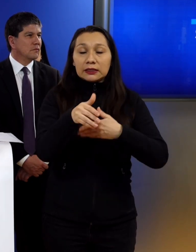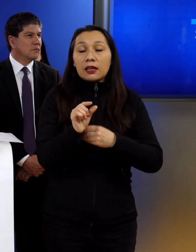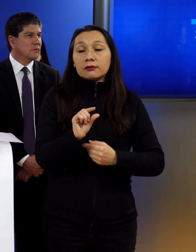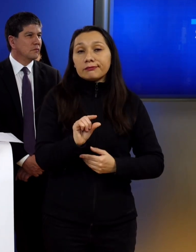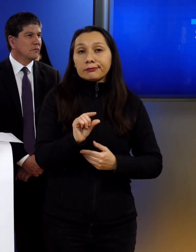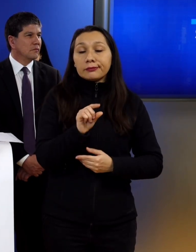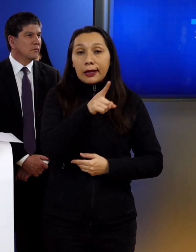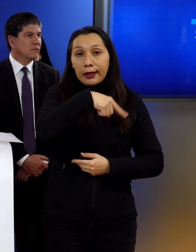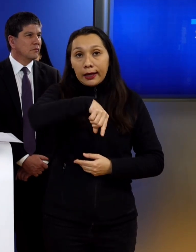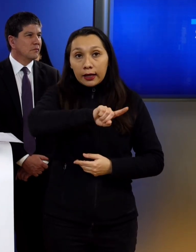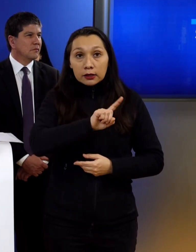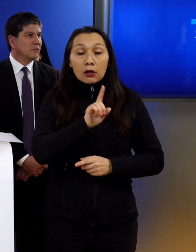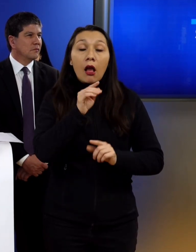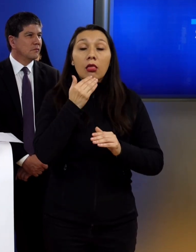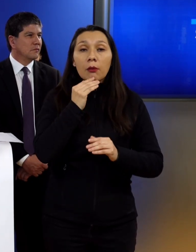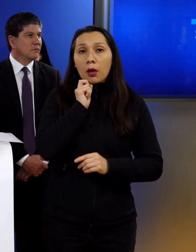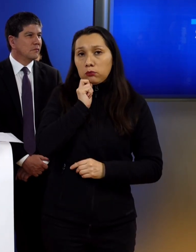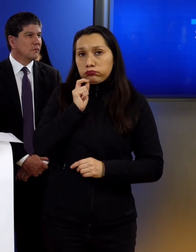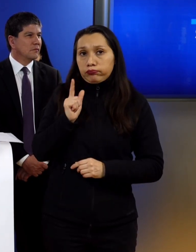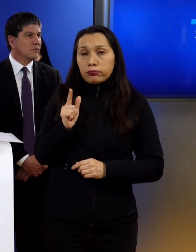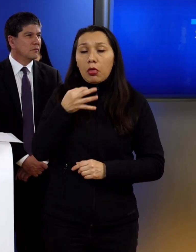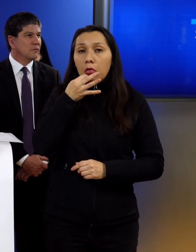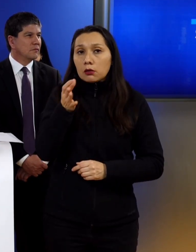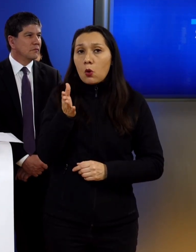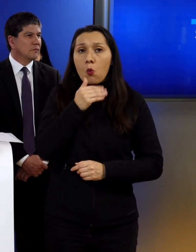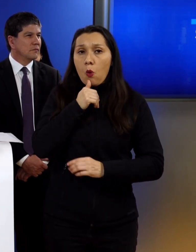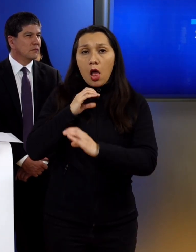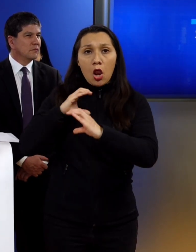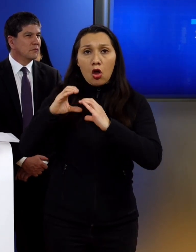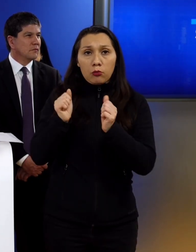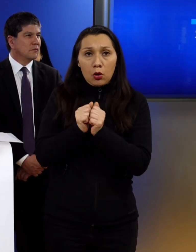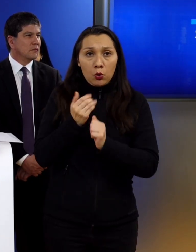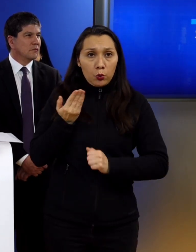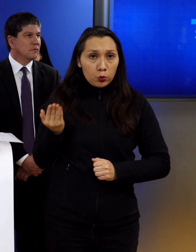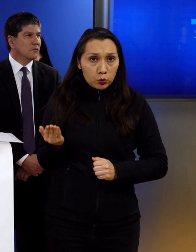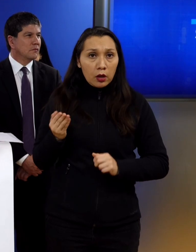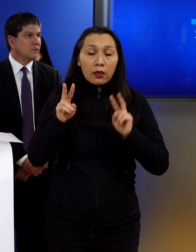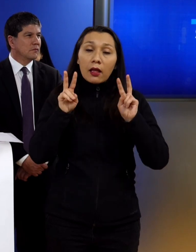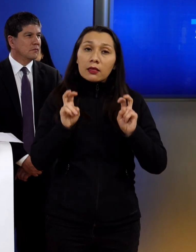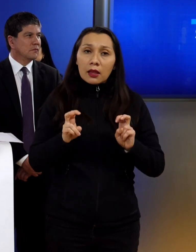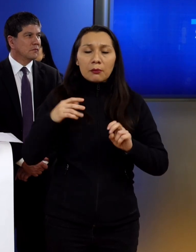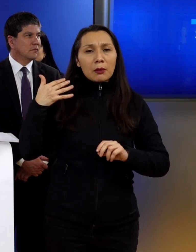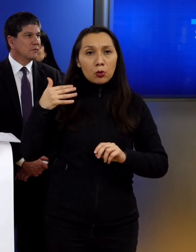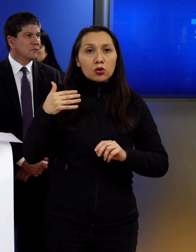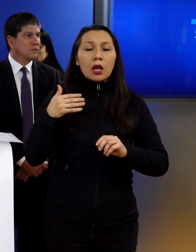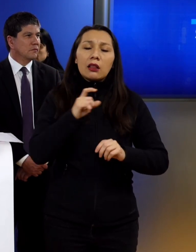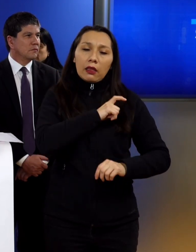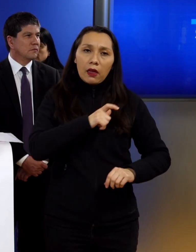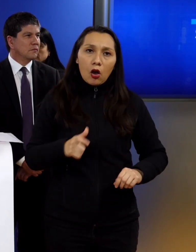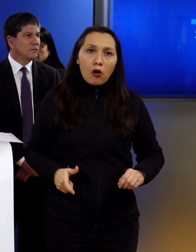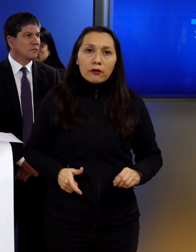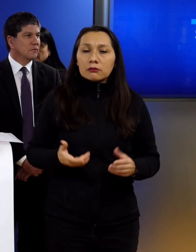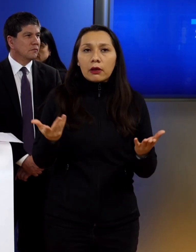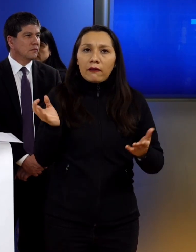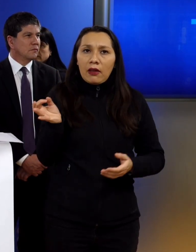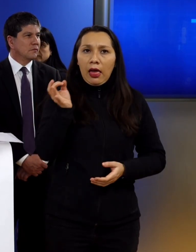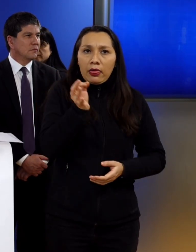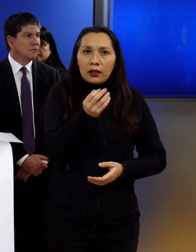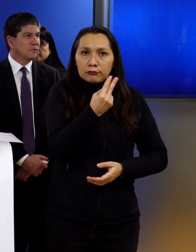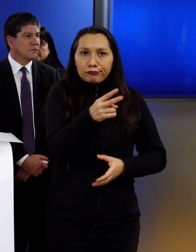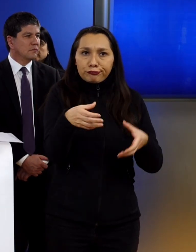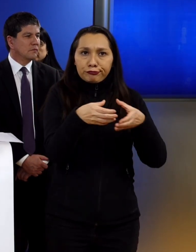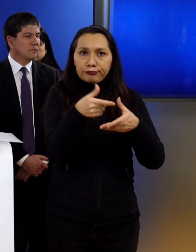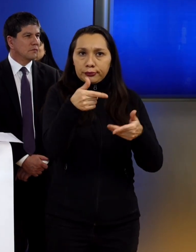parte de ellos. Incluso acusan que no han tenido comunicación con usted en medidas claves que son para el gobierno. ¿Qué les tiene que decir usted